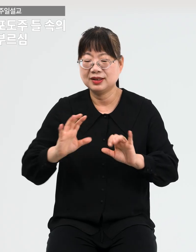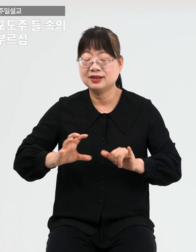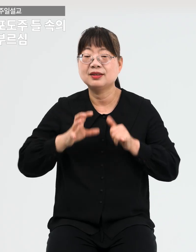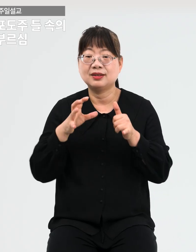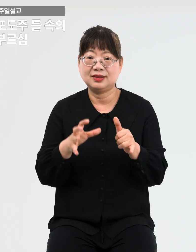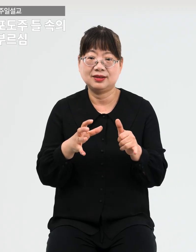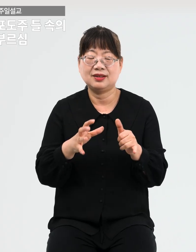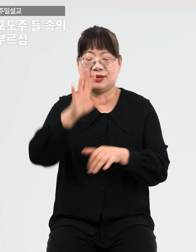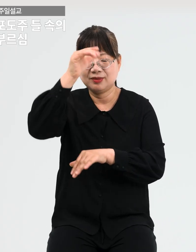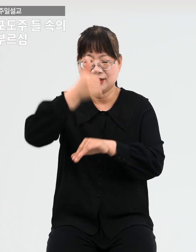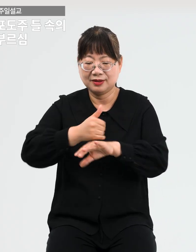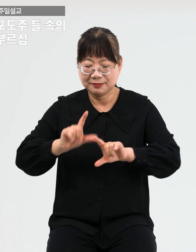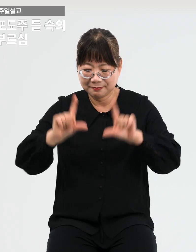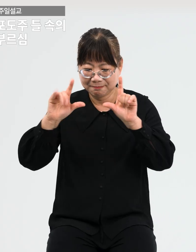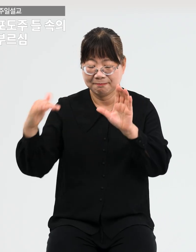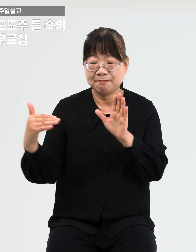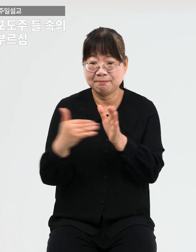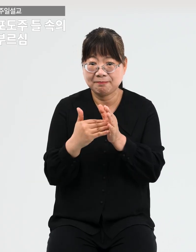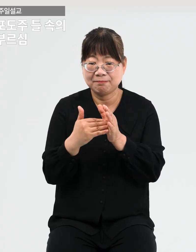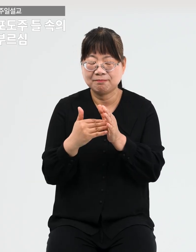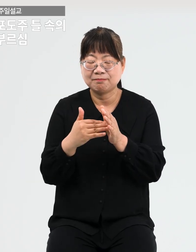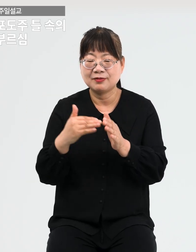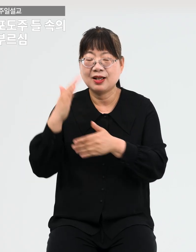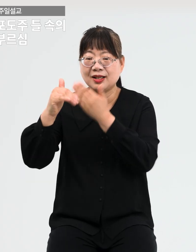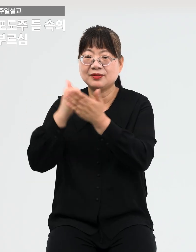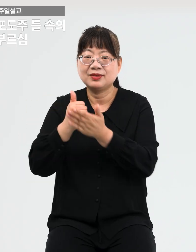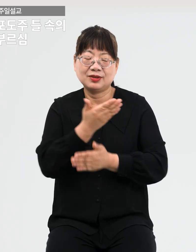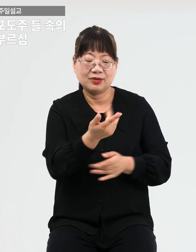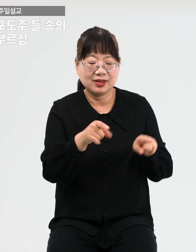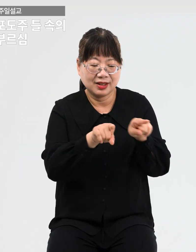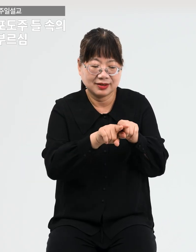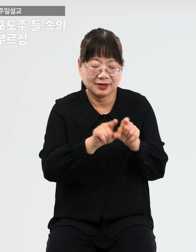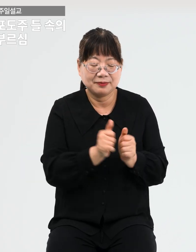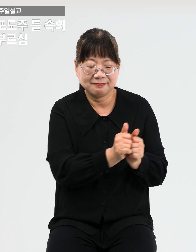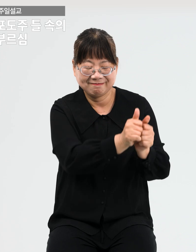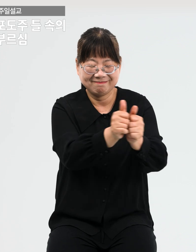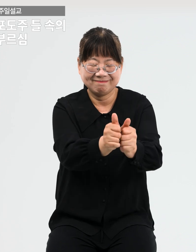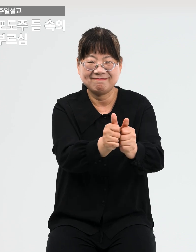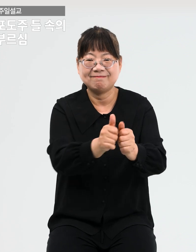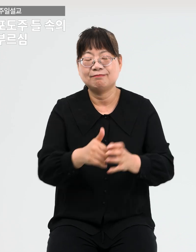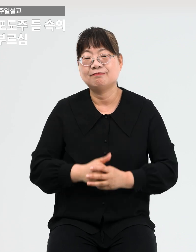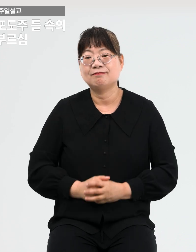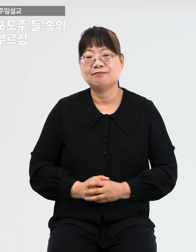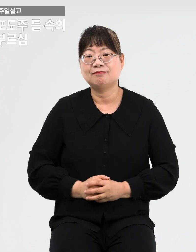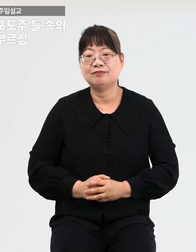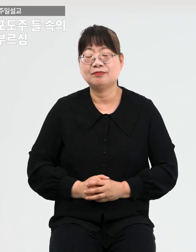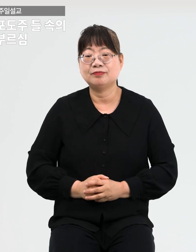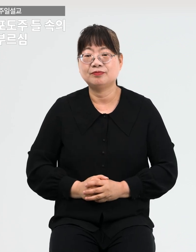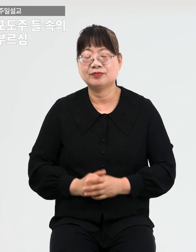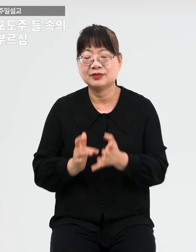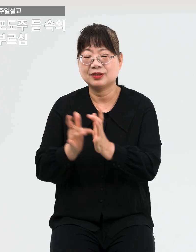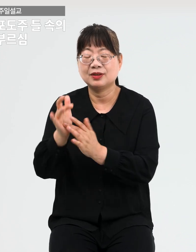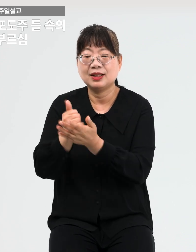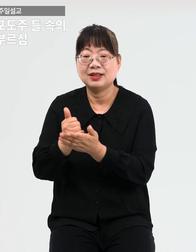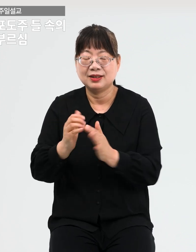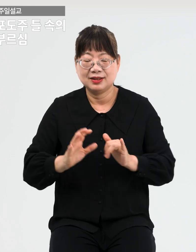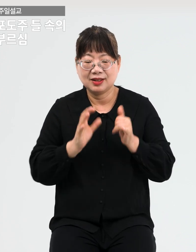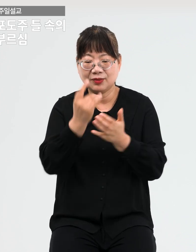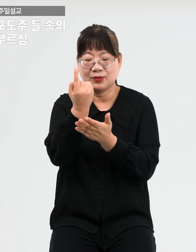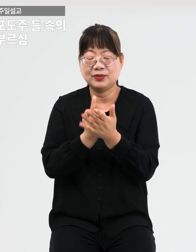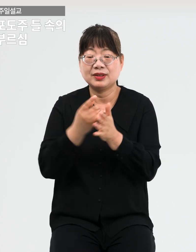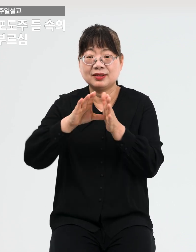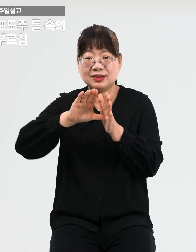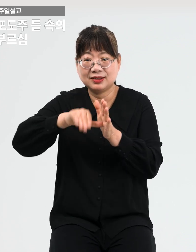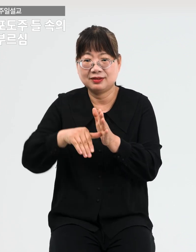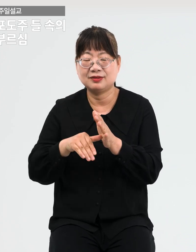세상 끝날까지 내가 너와 함께 하리라. 예수님이 이 땅에 오실